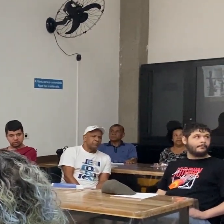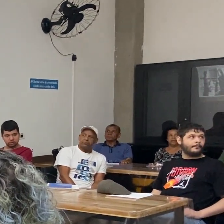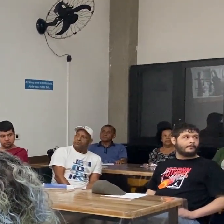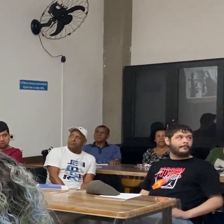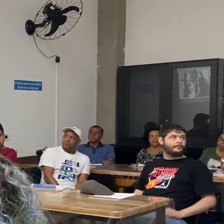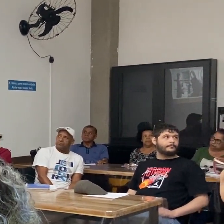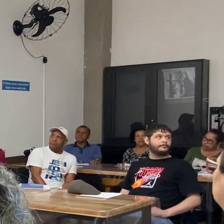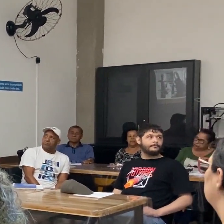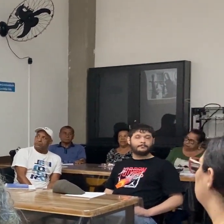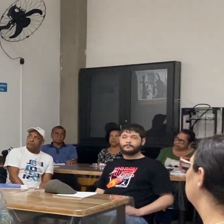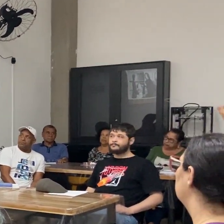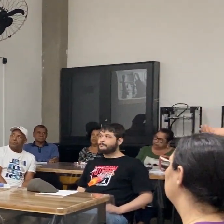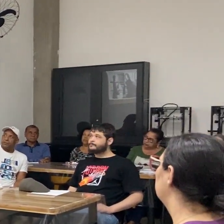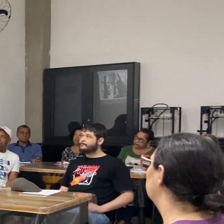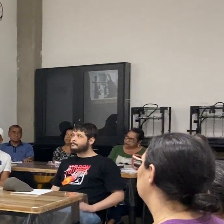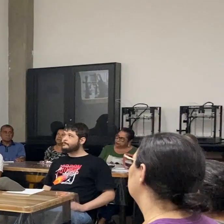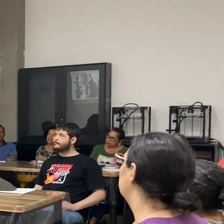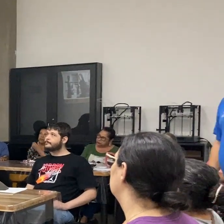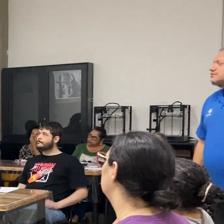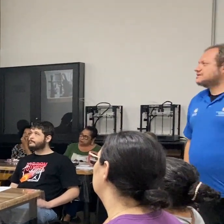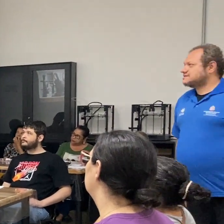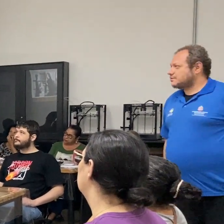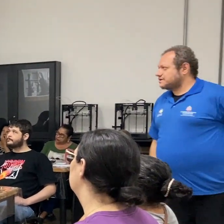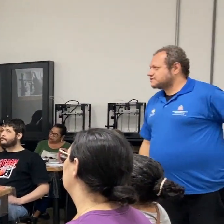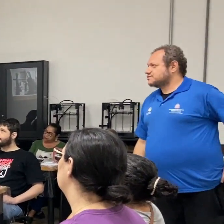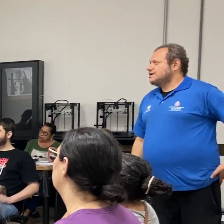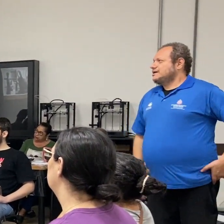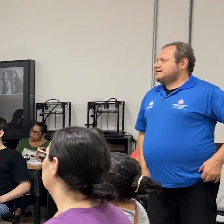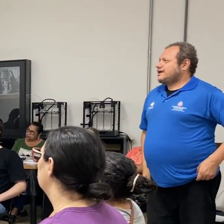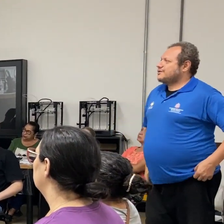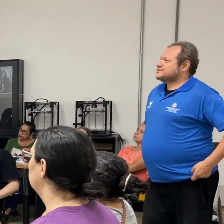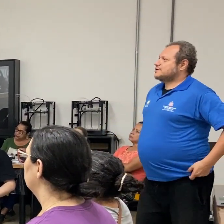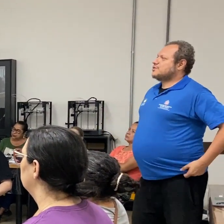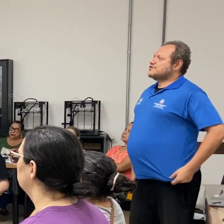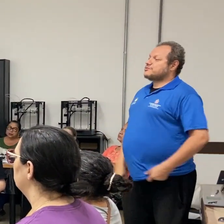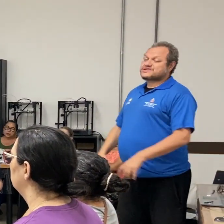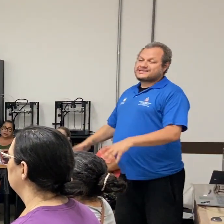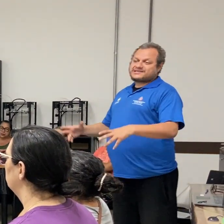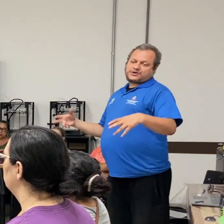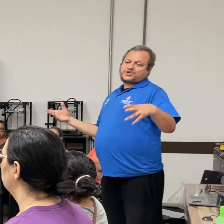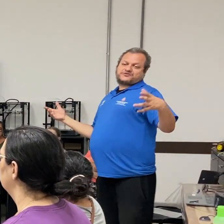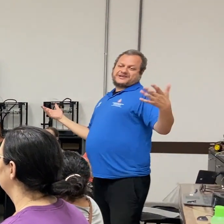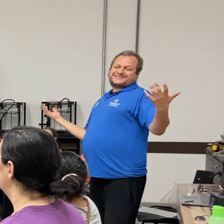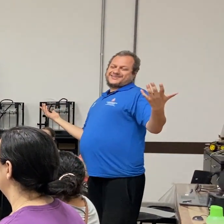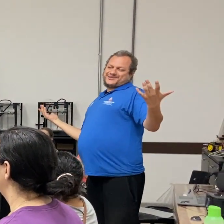Não, ó. Na França também aconteceu isso, né? O senhor, vamos gastar o nosso francês. O